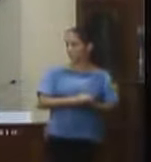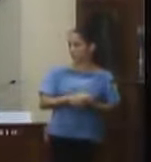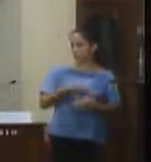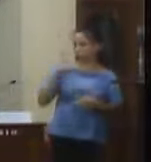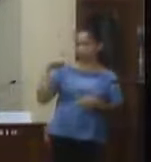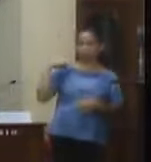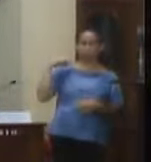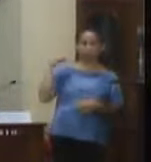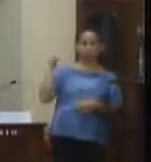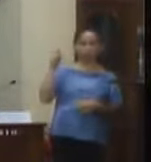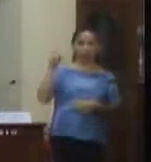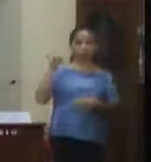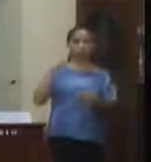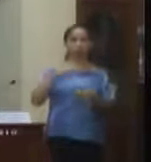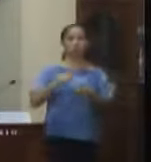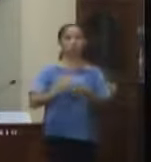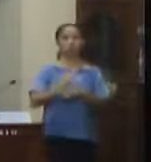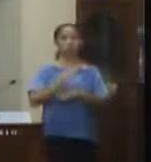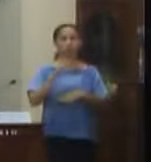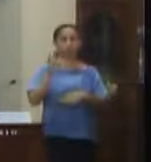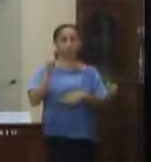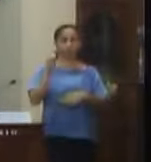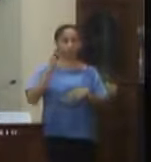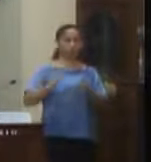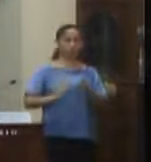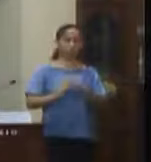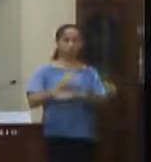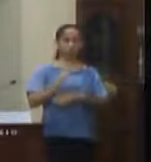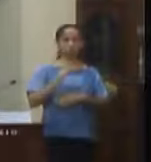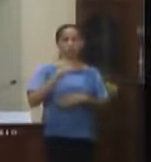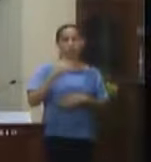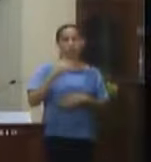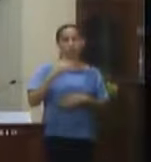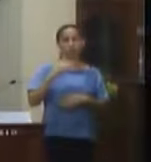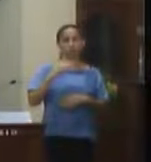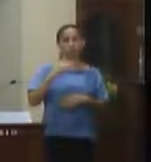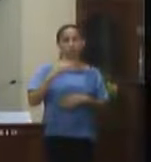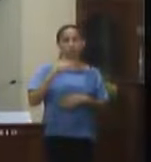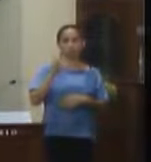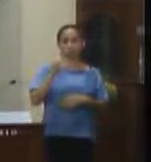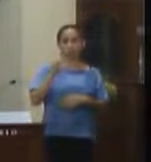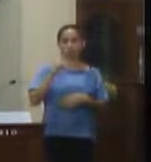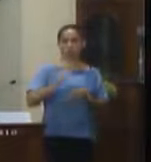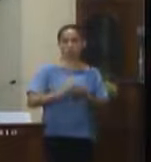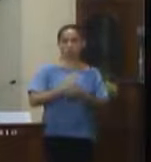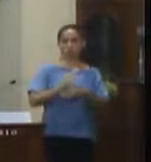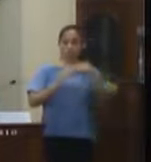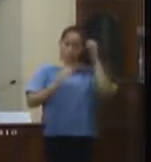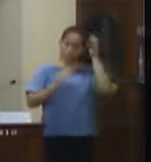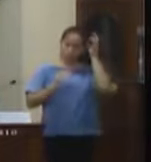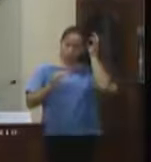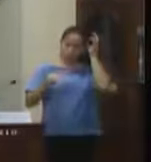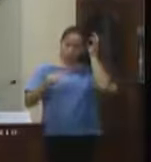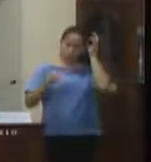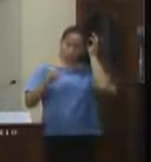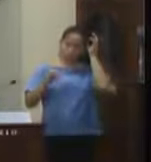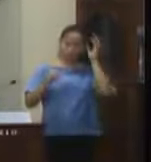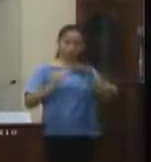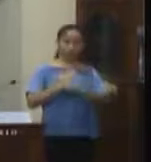Aprovo. David Nogueira. Aprovo. Fabiane Vasconcelos. Aprovo. Fábio Antônio. Aprovo.